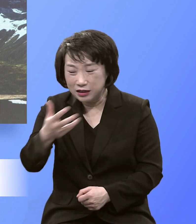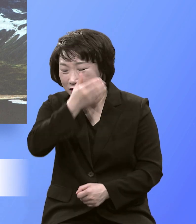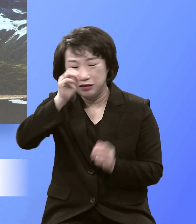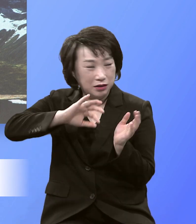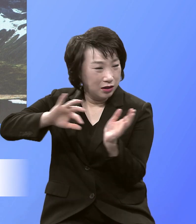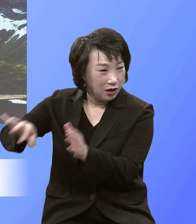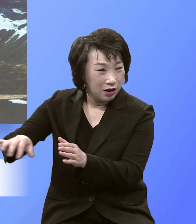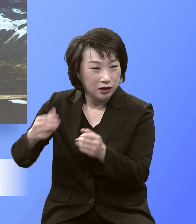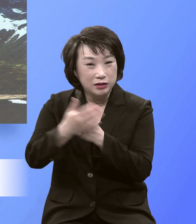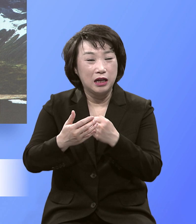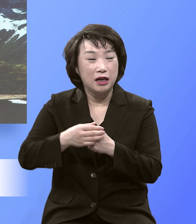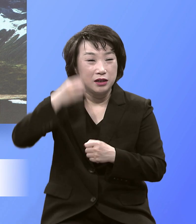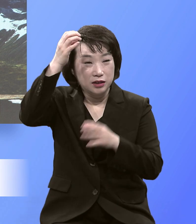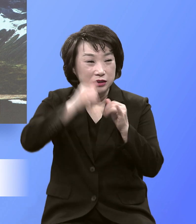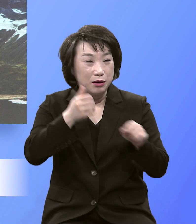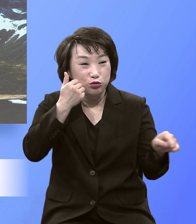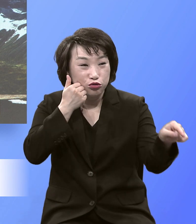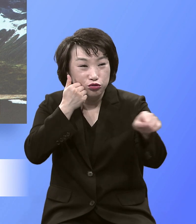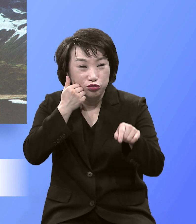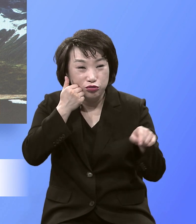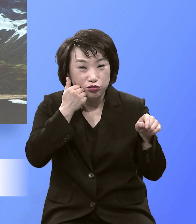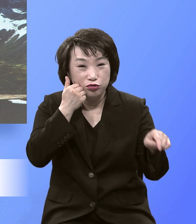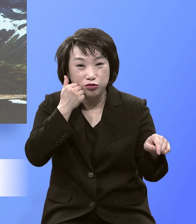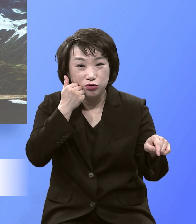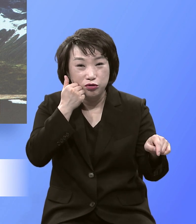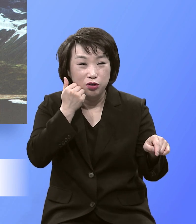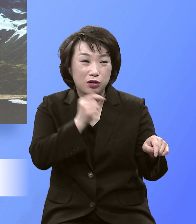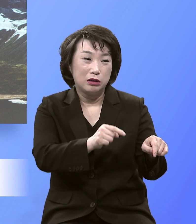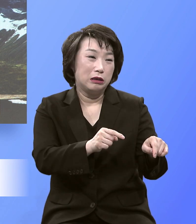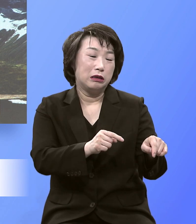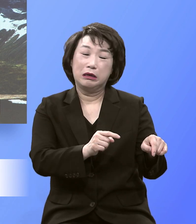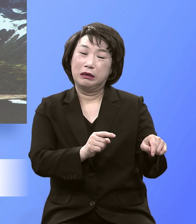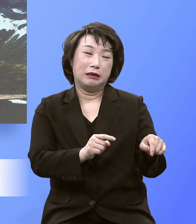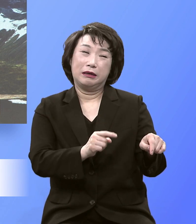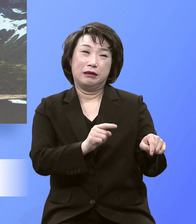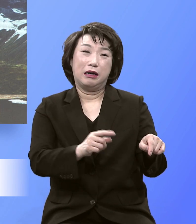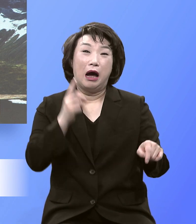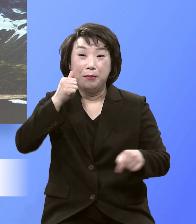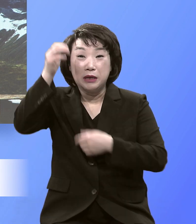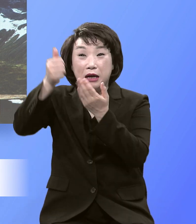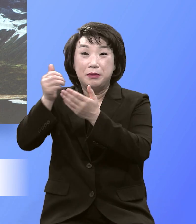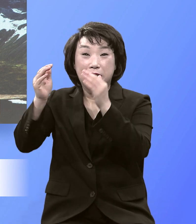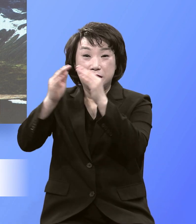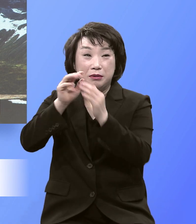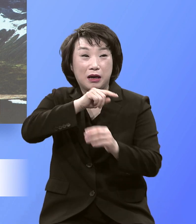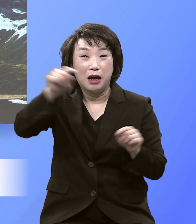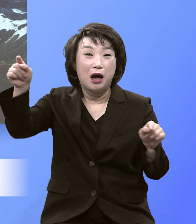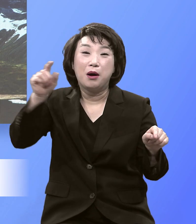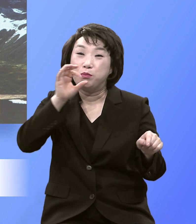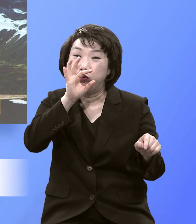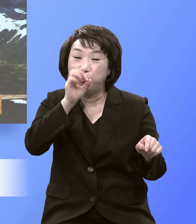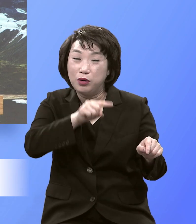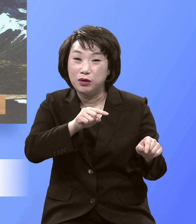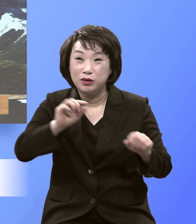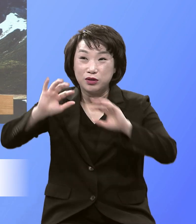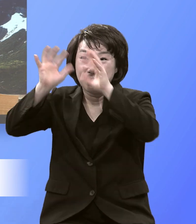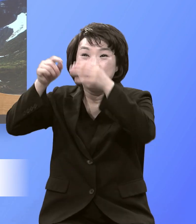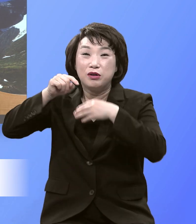저버리고 배은망덕하는 자는 누구든지 아버지 집